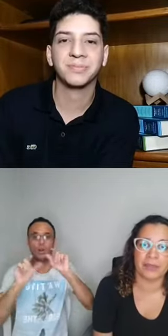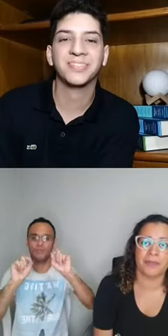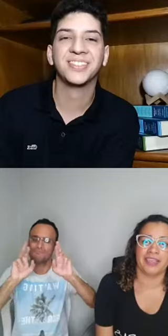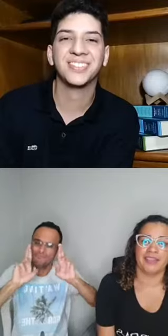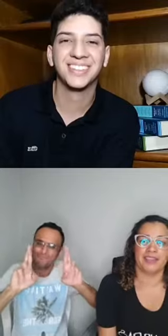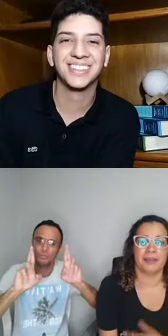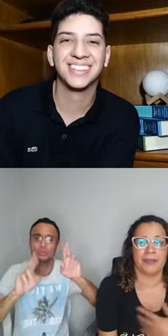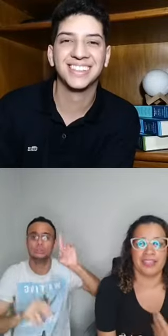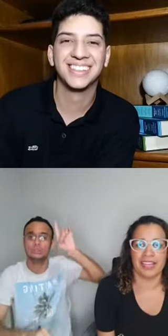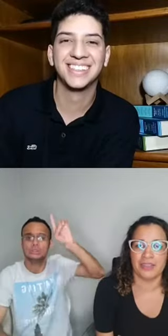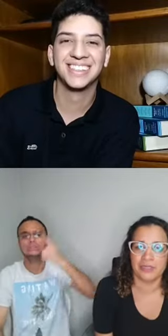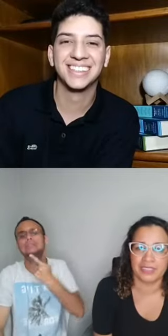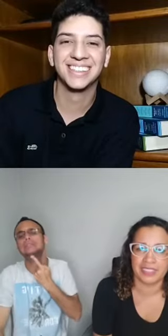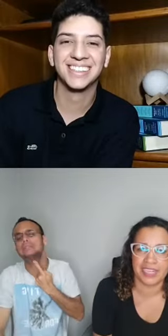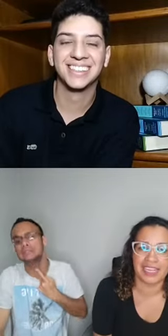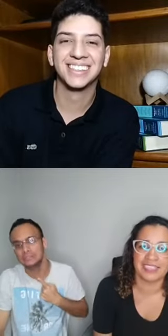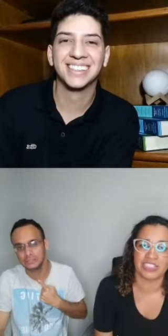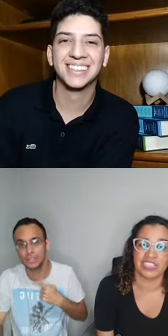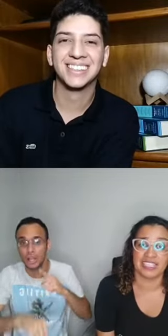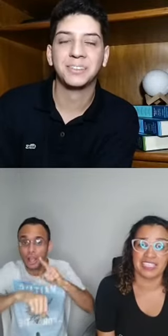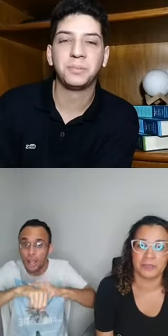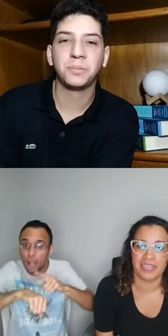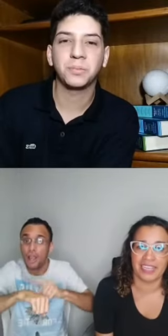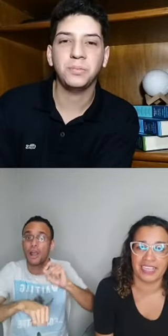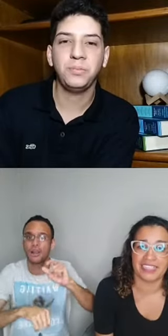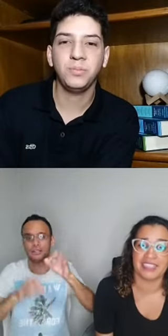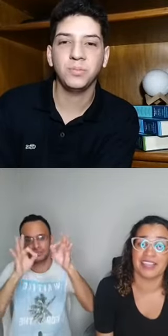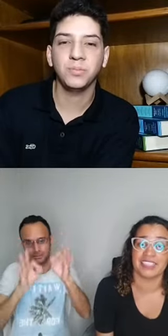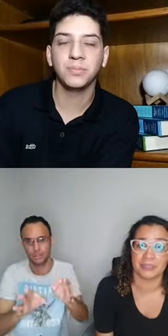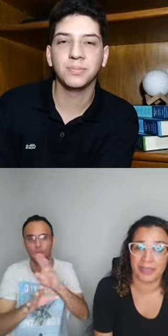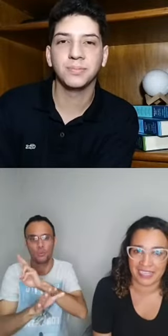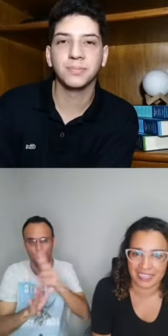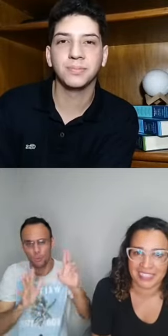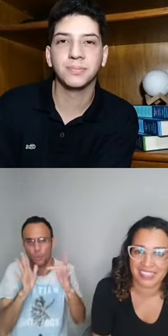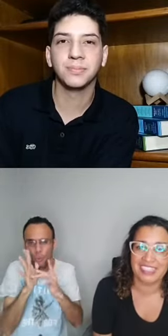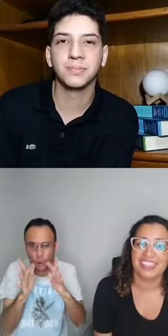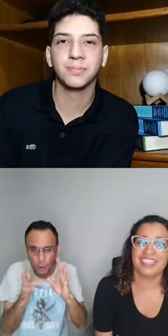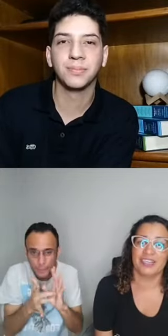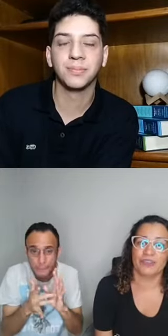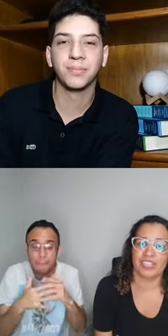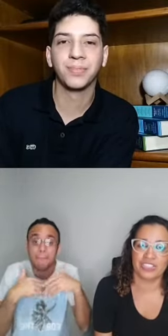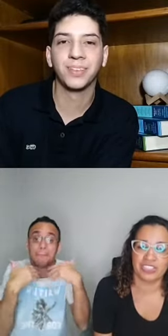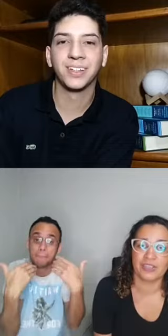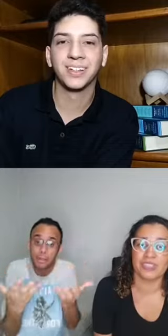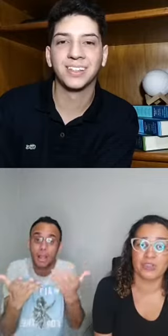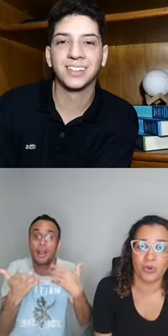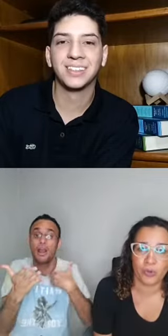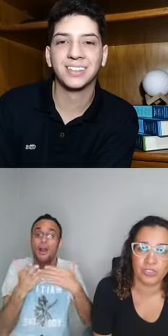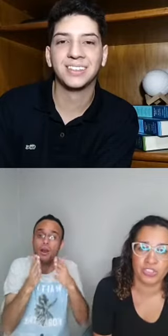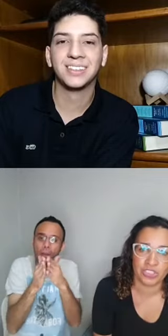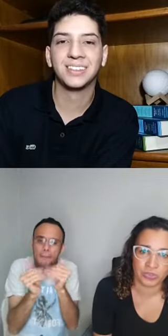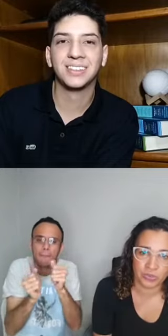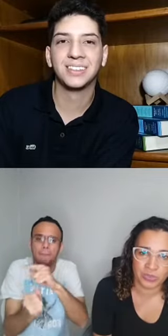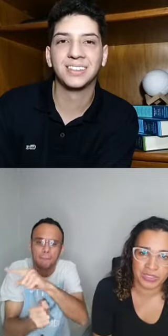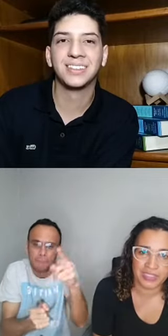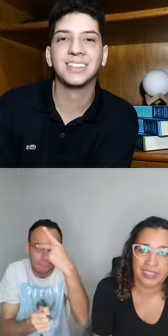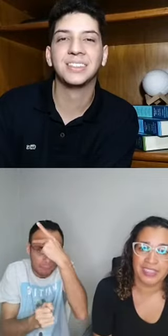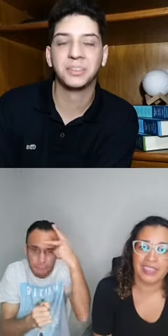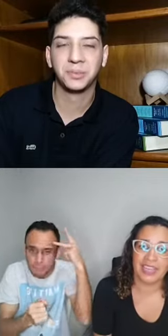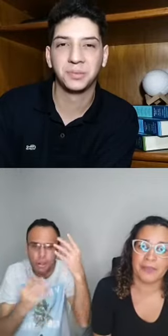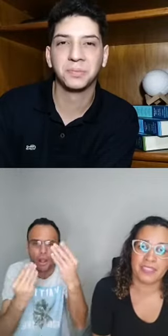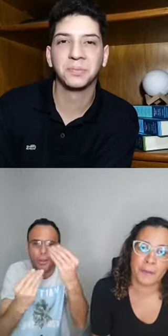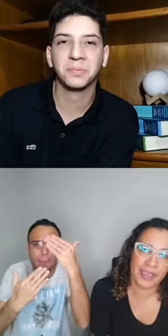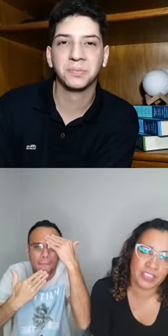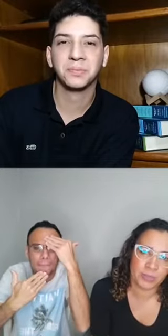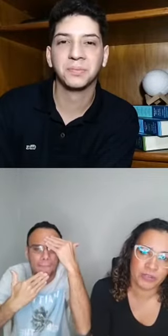inteiro também, né, aprender a língua de sinais, né, a gente tem essa experiência, essa esperança, né, a vontade de Deus, em nome de Jesus,